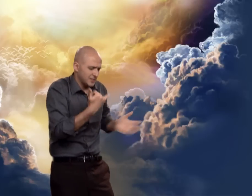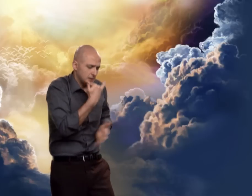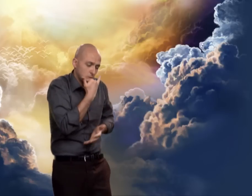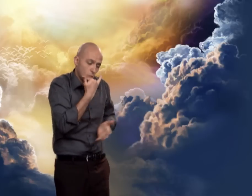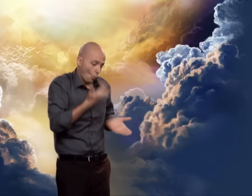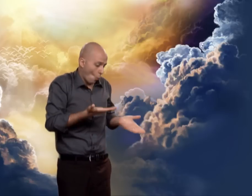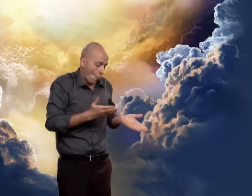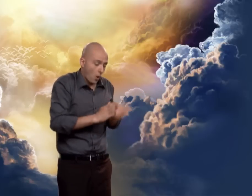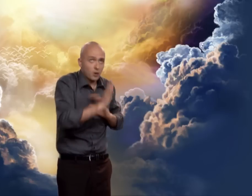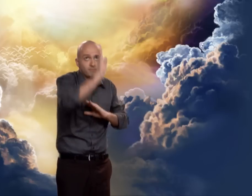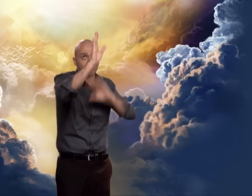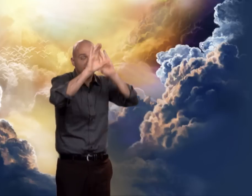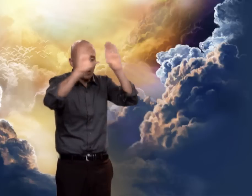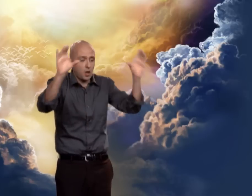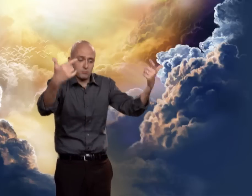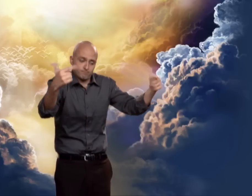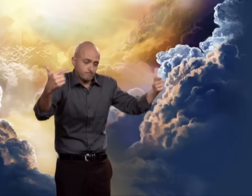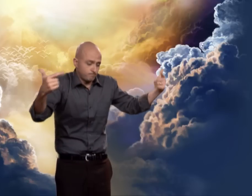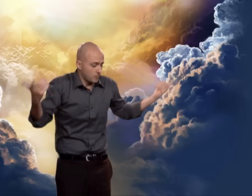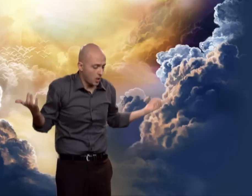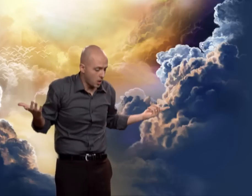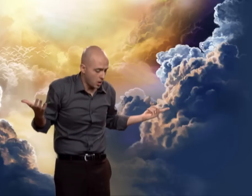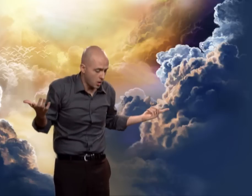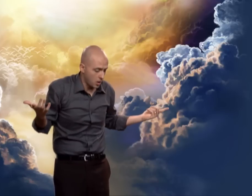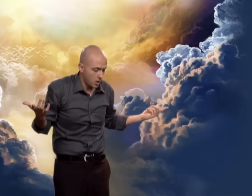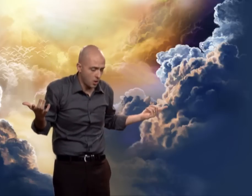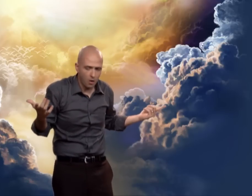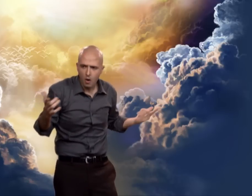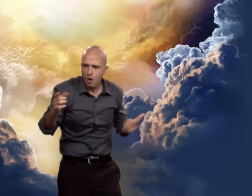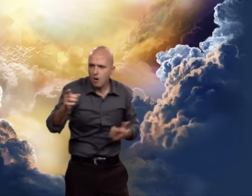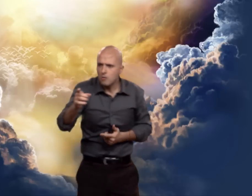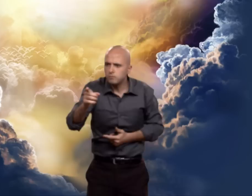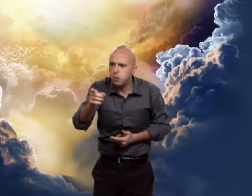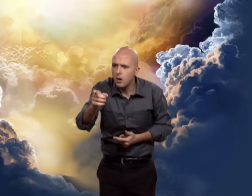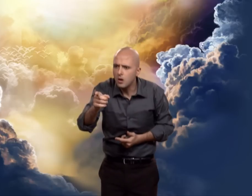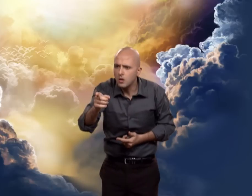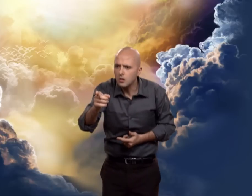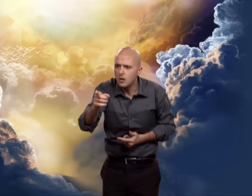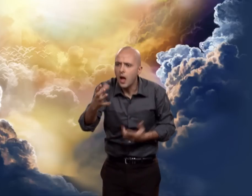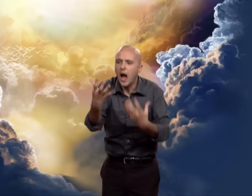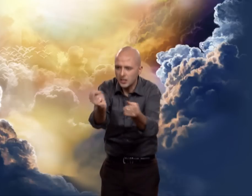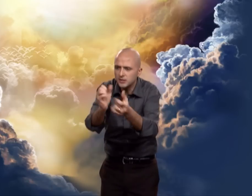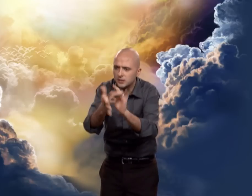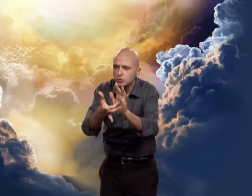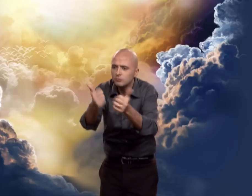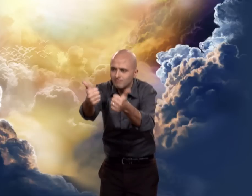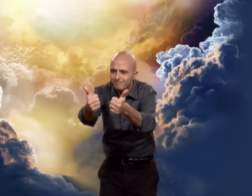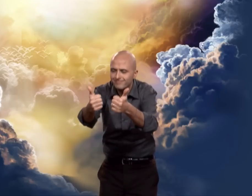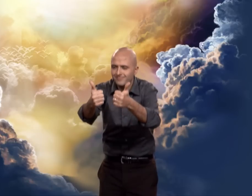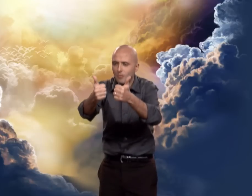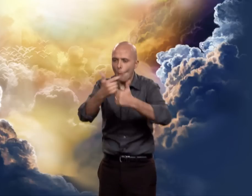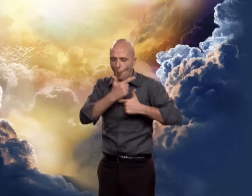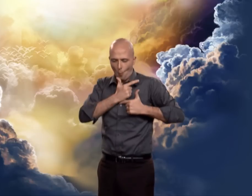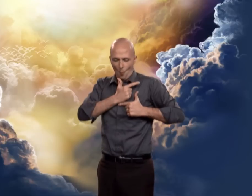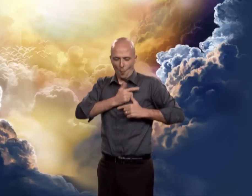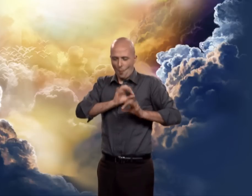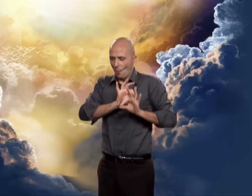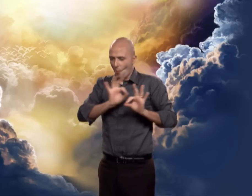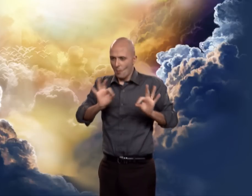águas do dilúvio de Noé, o julgamento do grande dia confirma o veredicto divino. de que os ímpios são incorrigíveis.